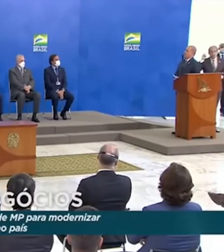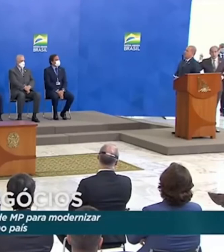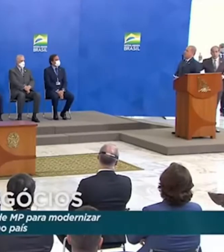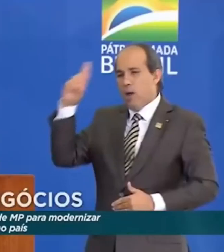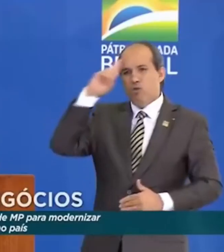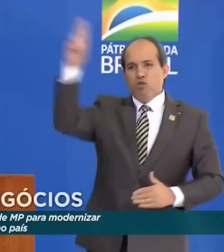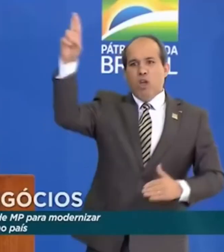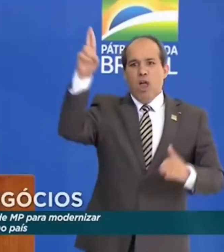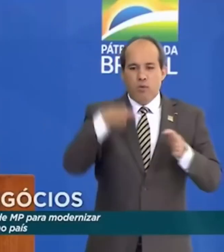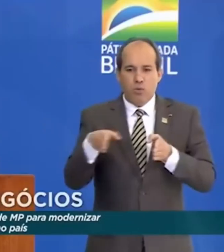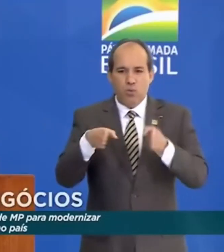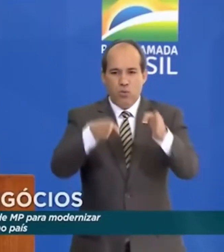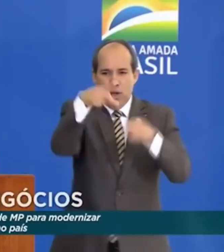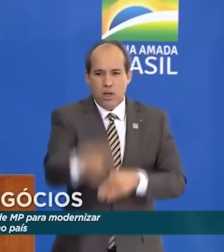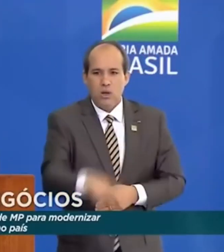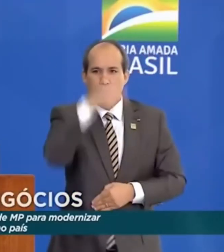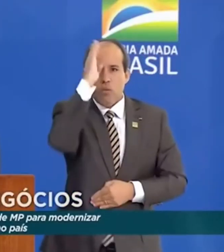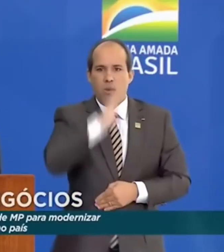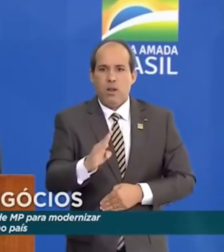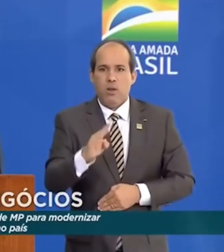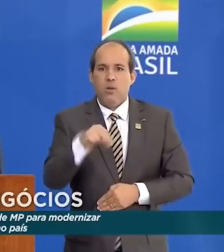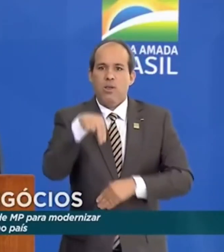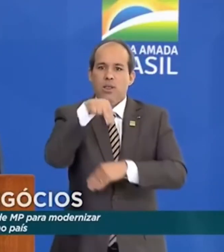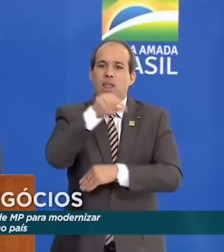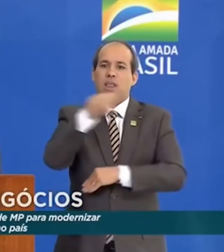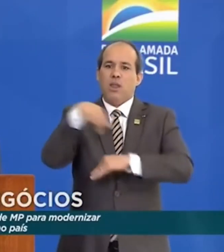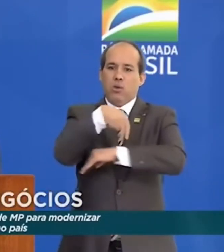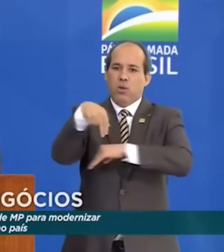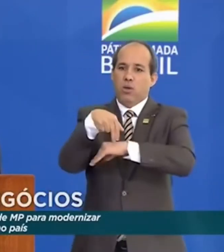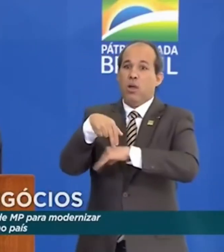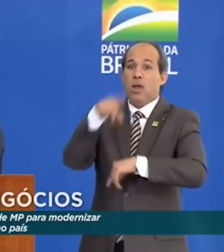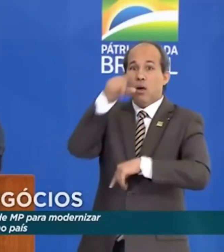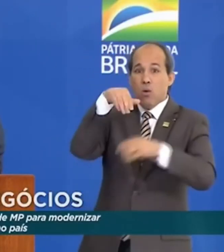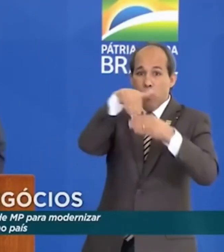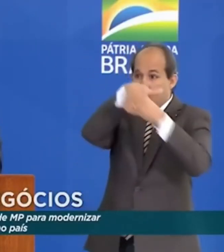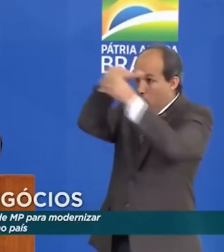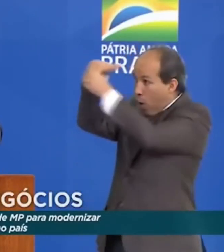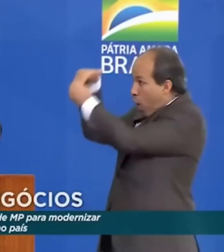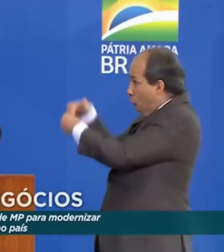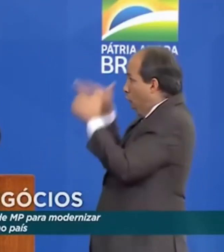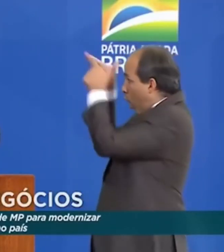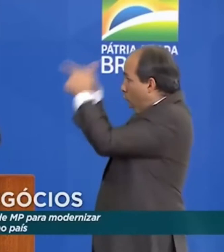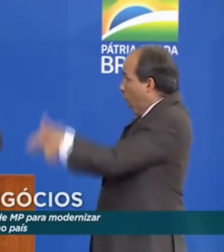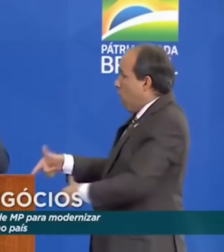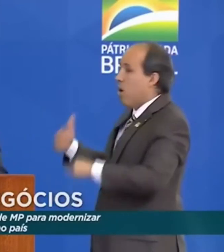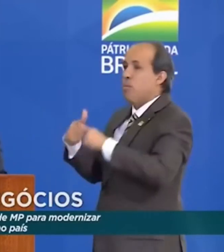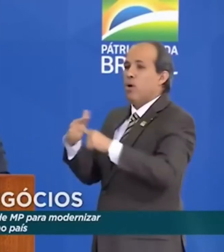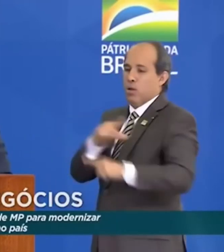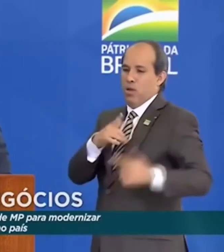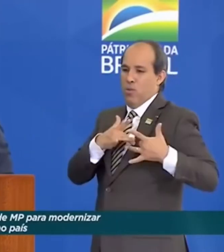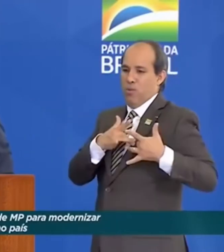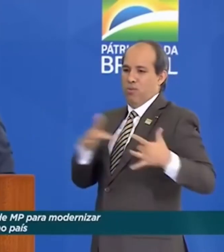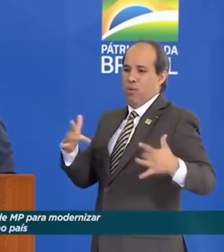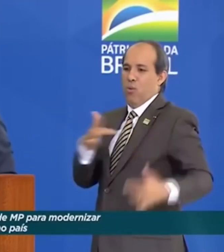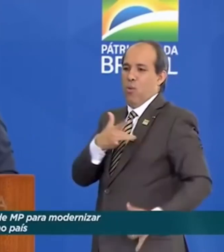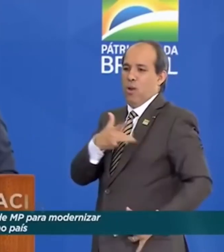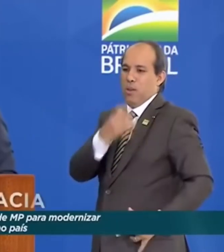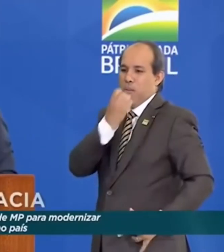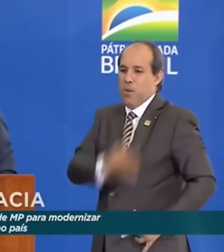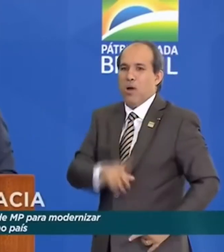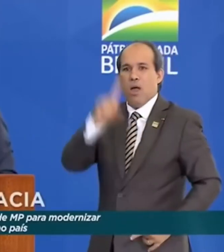nação. E o senhor foi escolhido pelo coração que o senhor tem. E só para a imprensa não esquecer, é